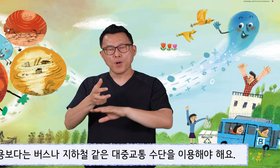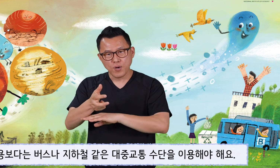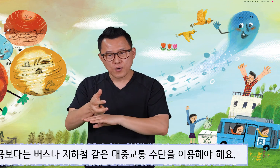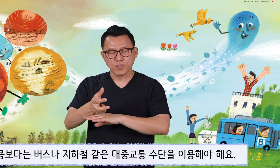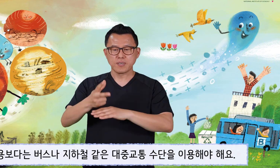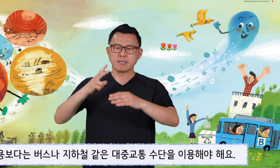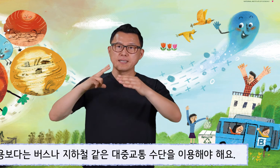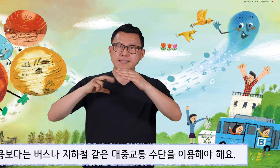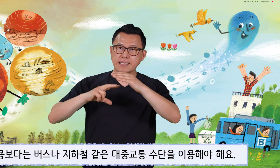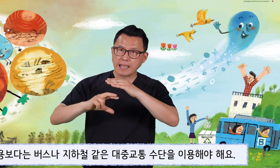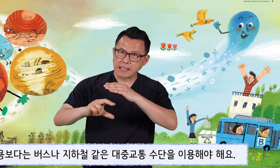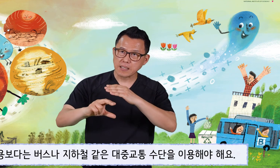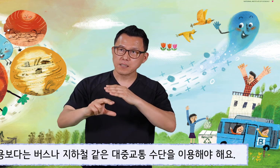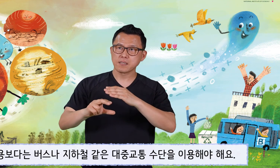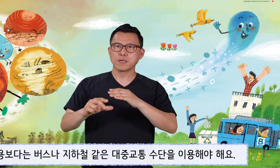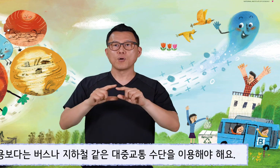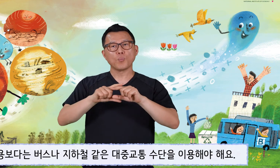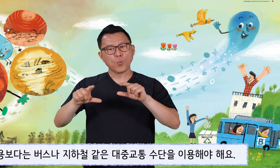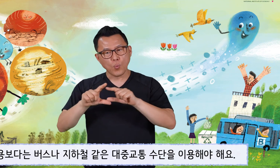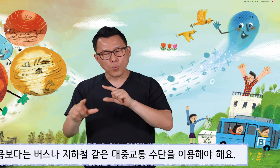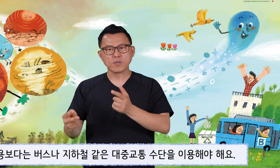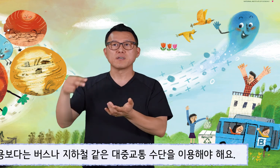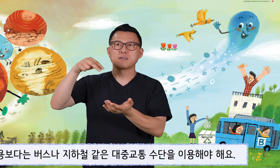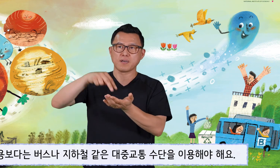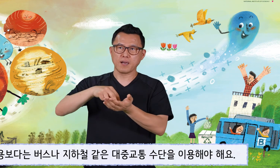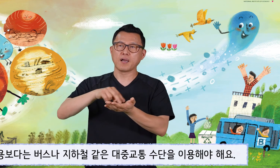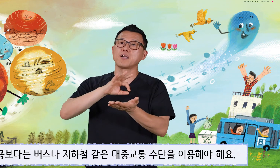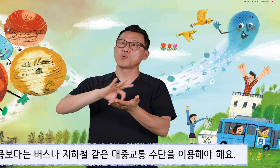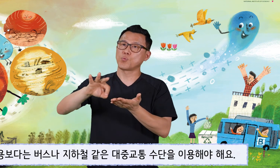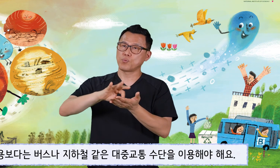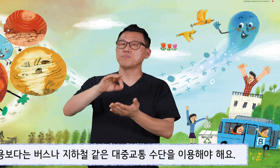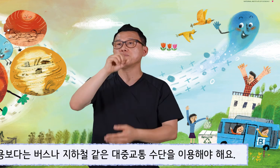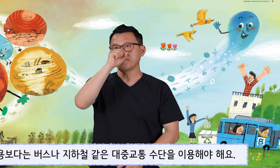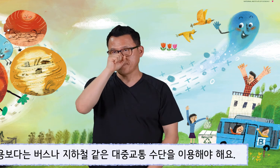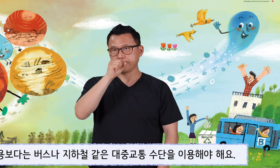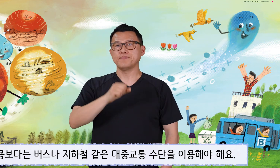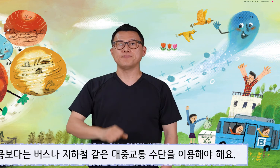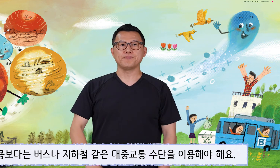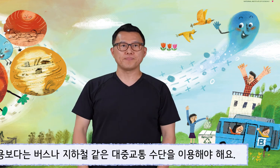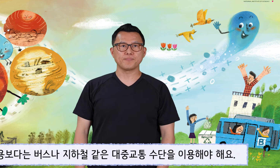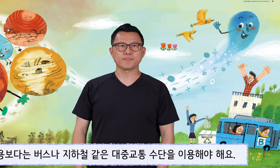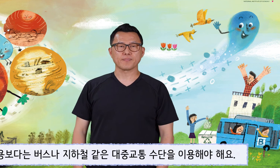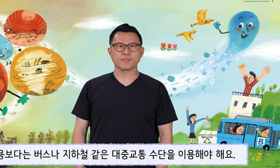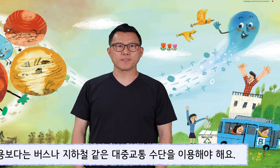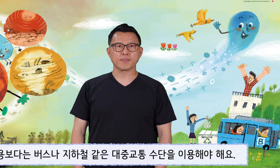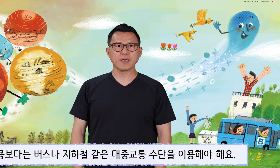자가용보다는 버스나 지하철 같은 대중교통 수단을 이용해야 해요.